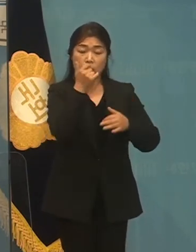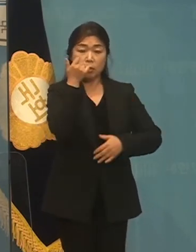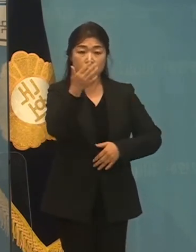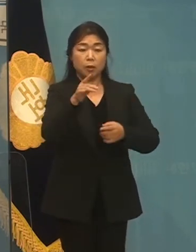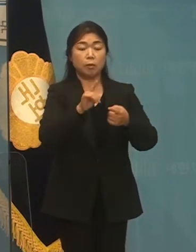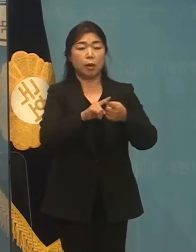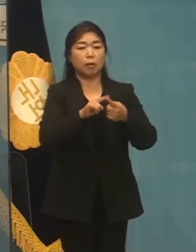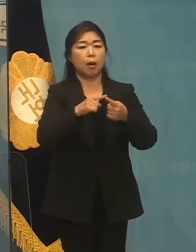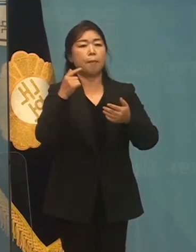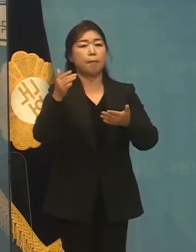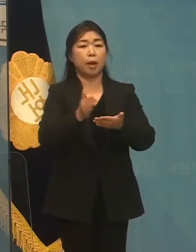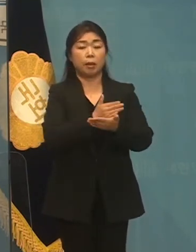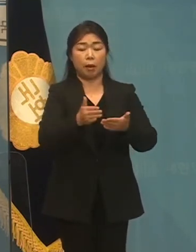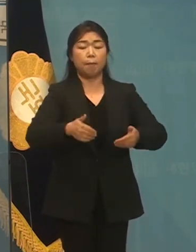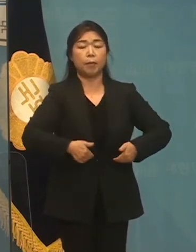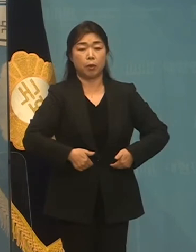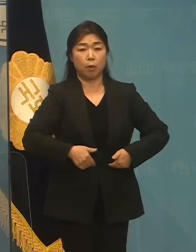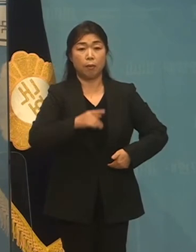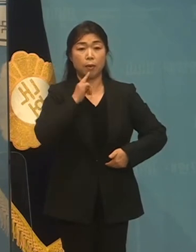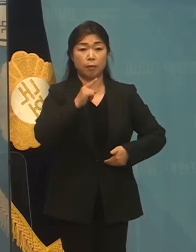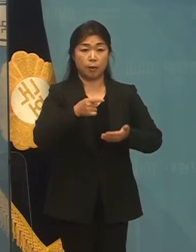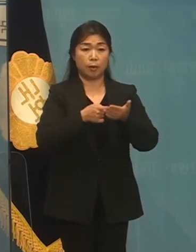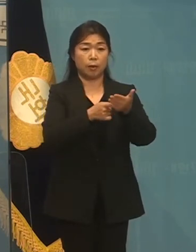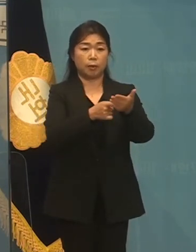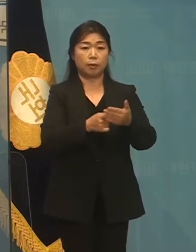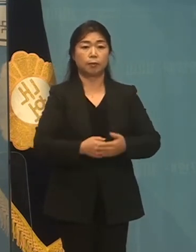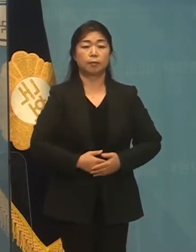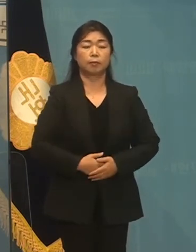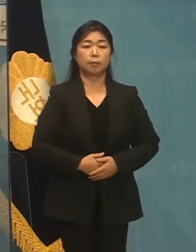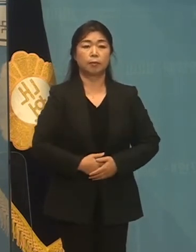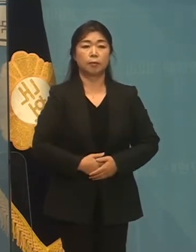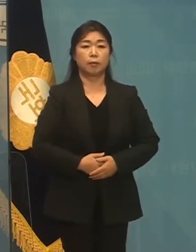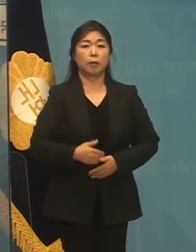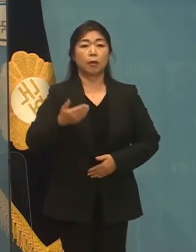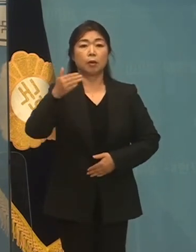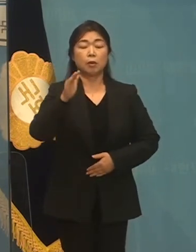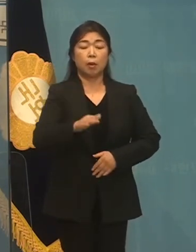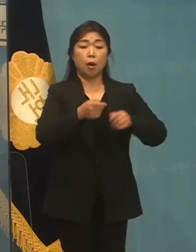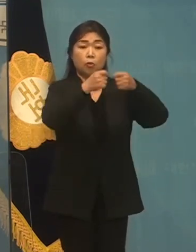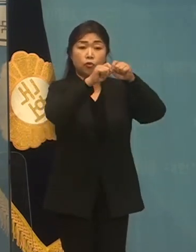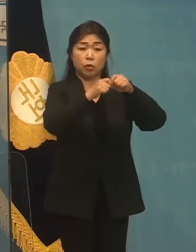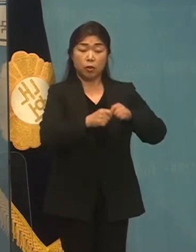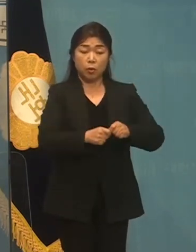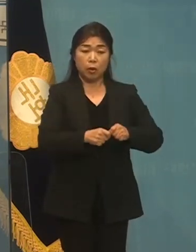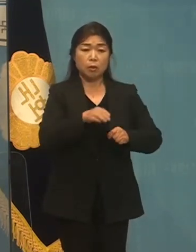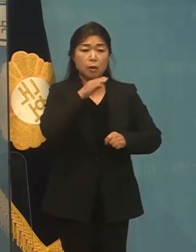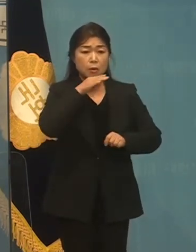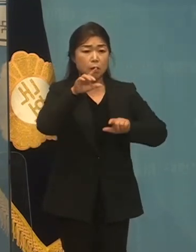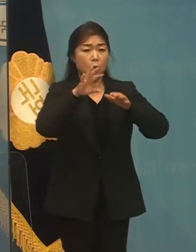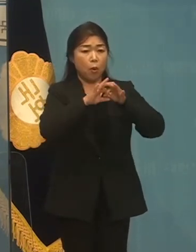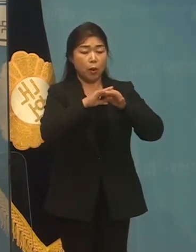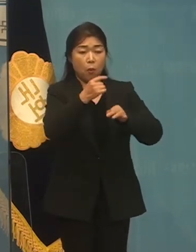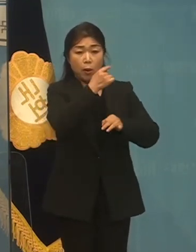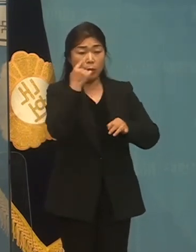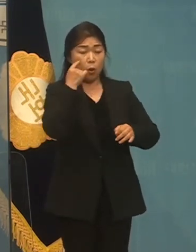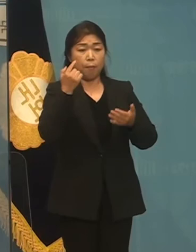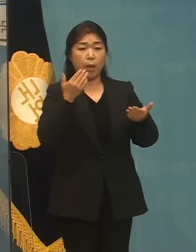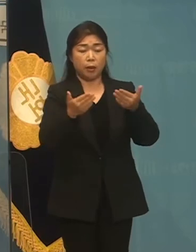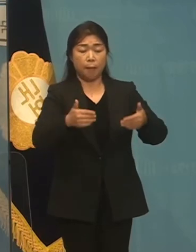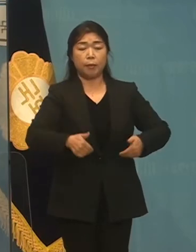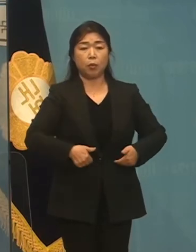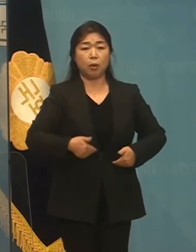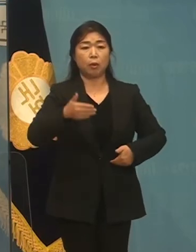여부를 판단해야 한다는 취지였다고 합니다. 하지만 구체적인 사실관계를 확인하고